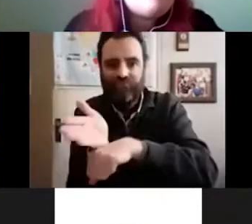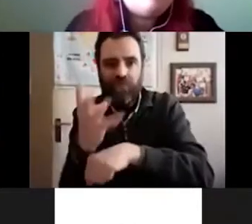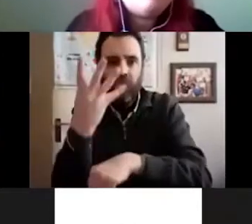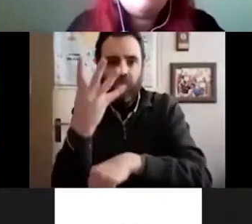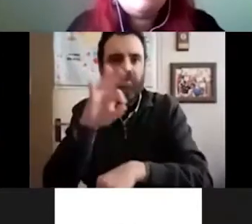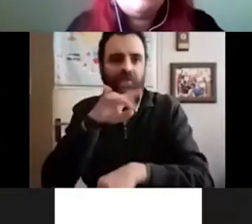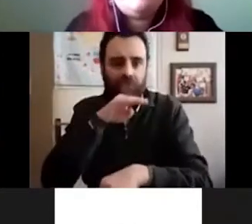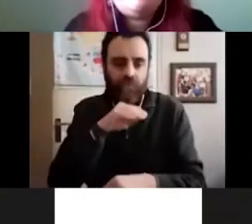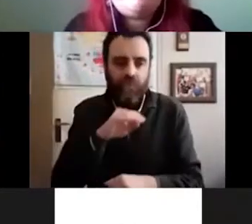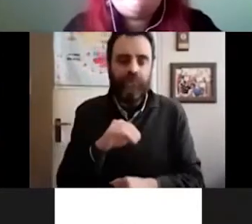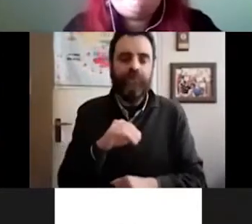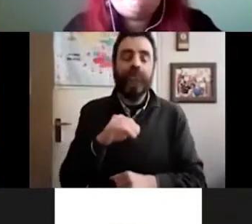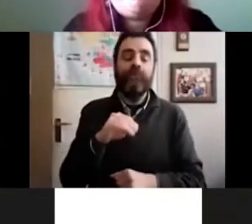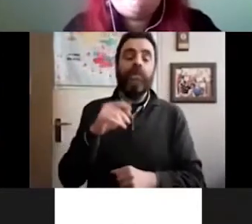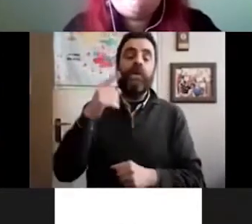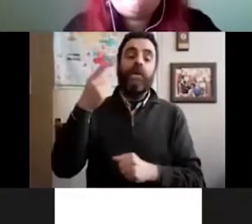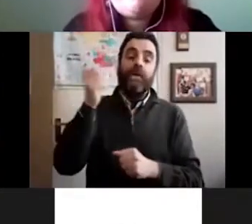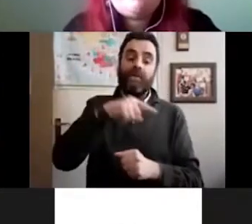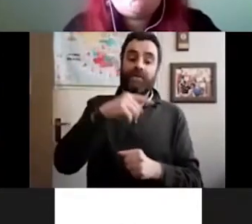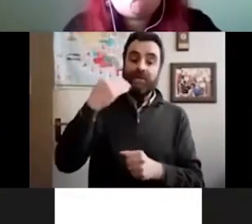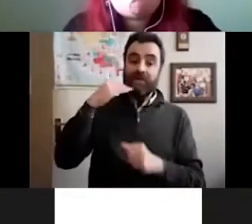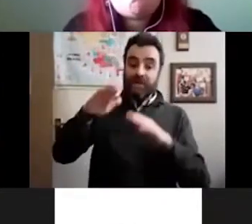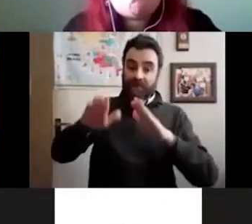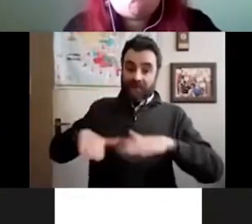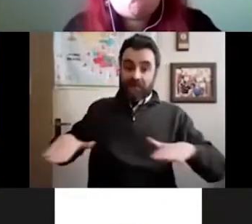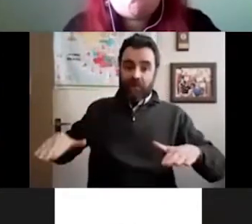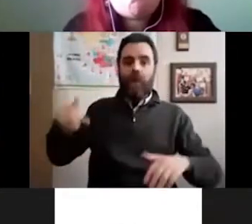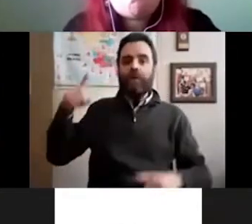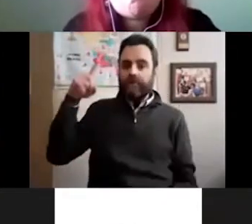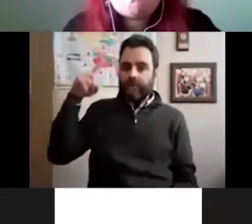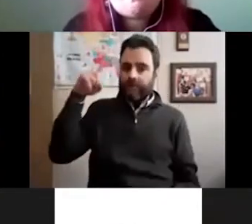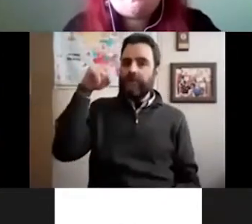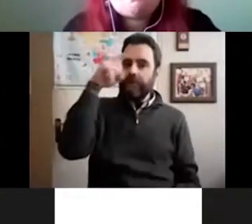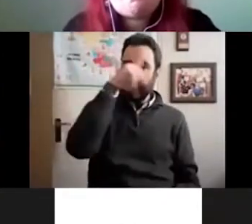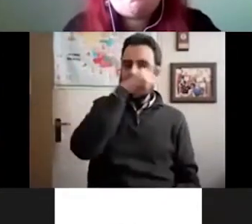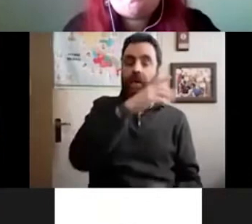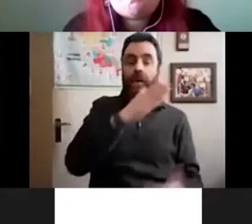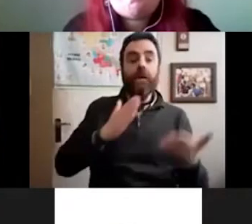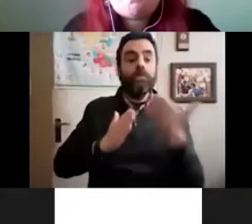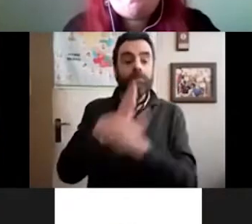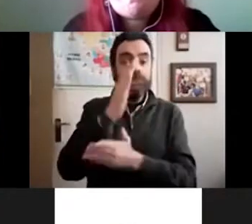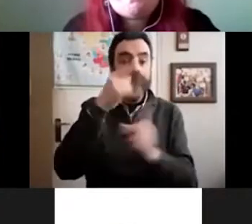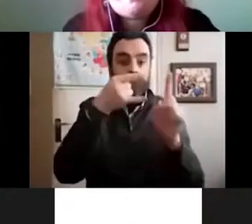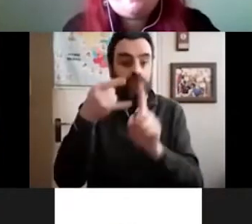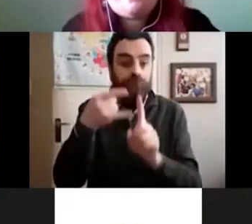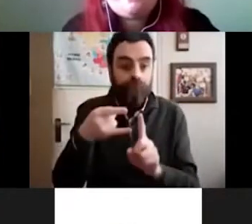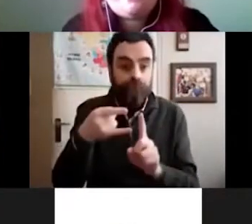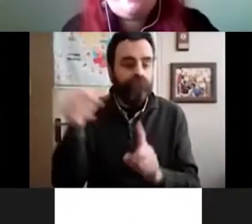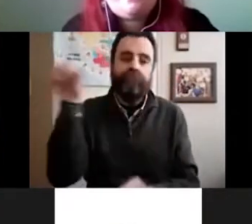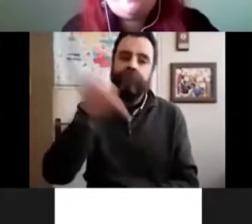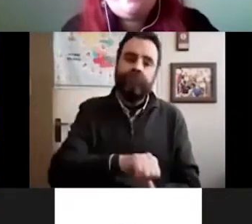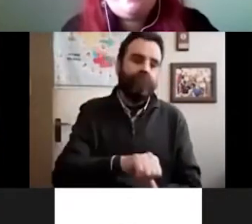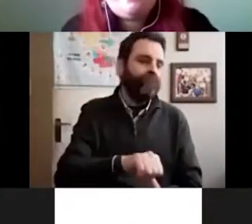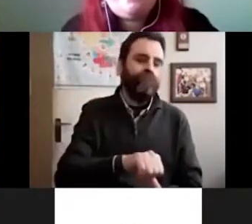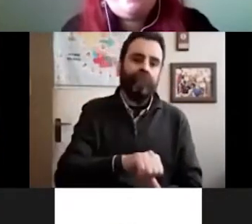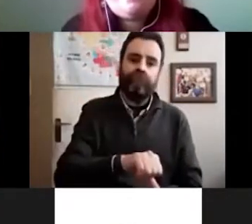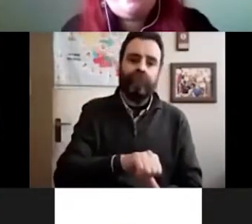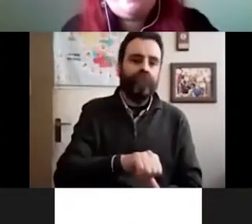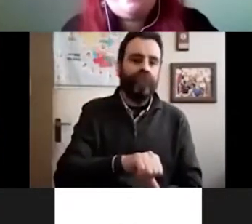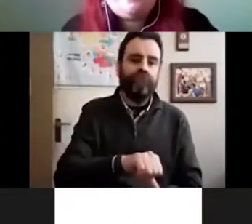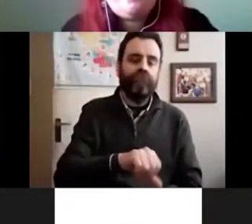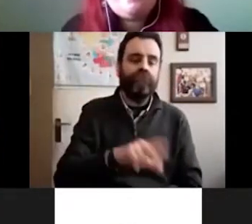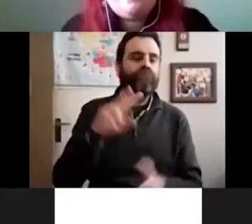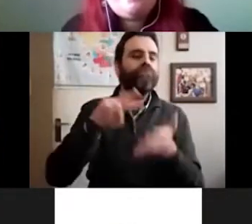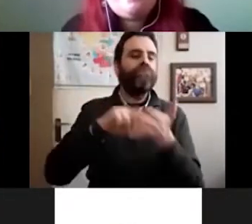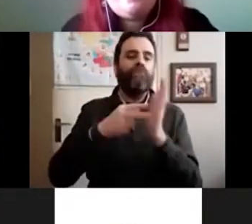fácil para ellos concentrarse por un tiempo más largo, los más grandes, 40 minutos dice, pero para los niños fue más difícil. Y al principio se